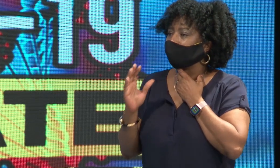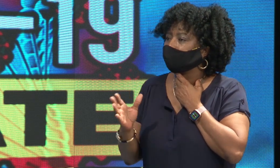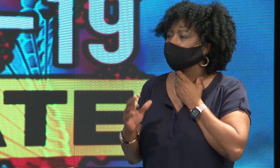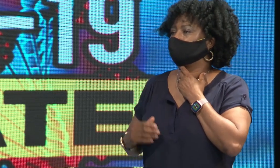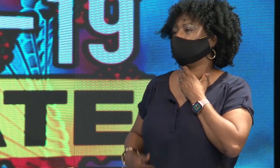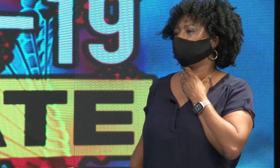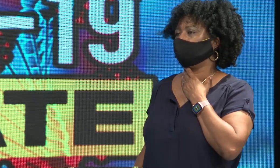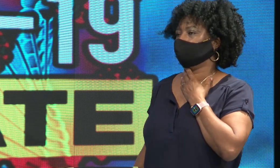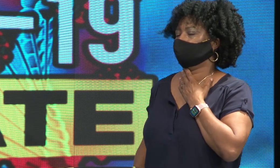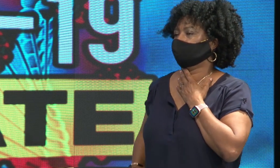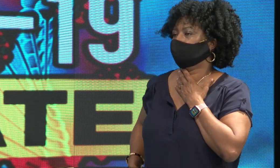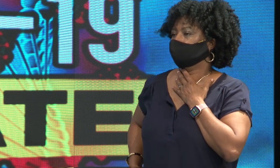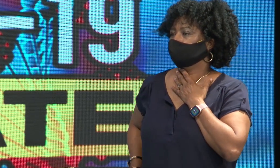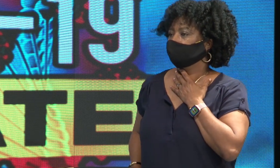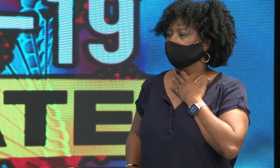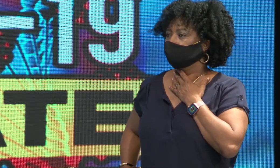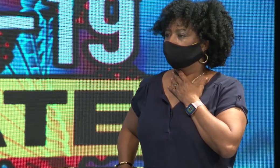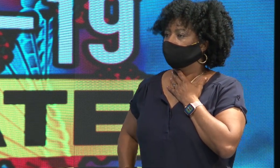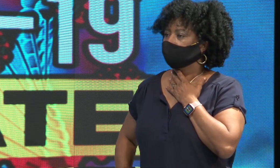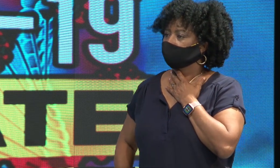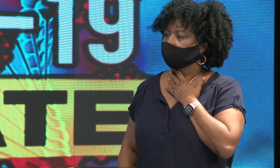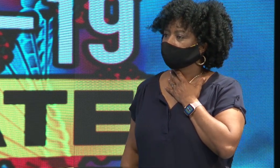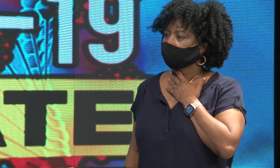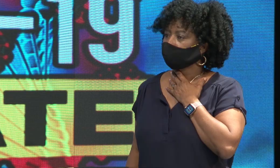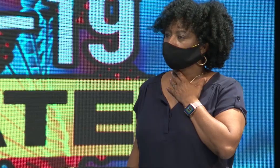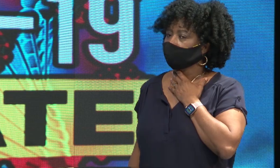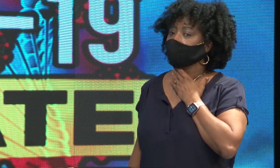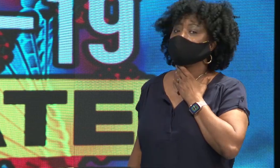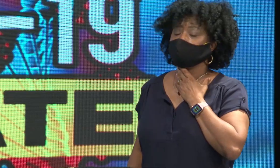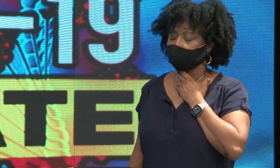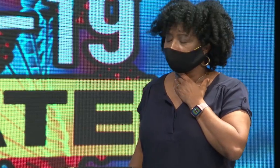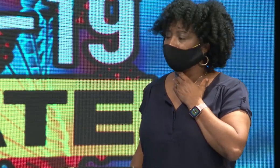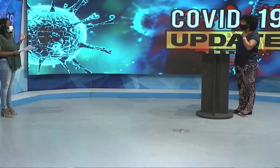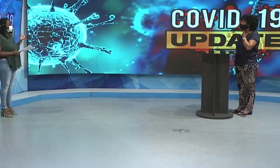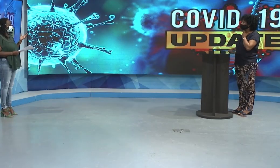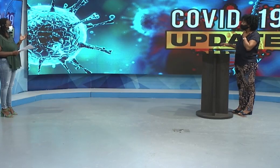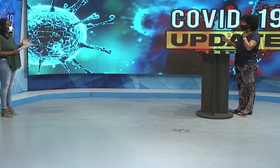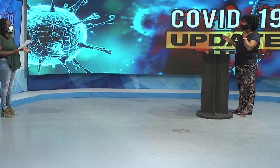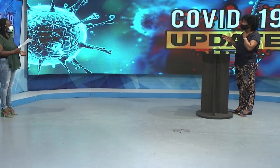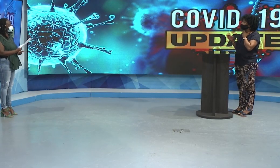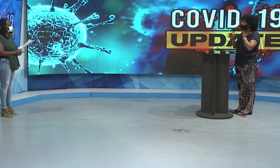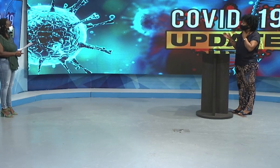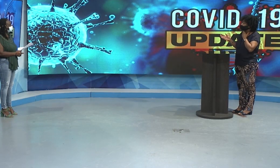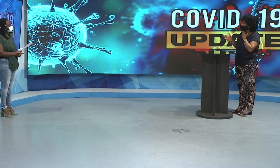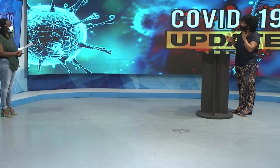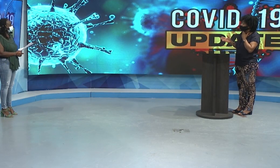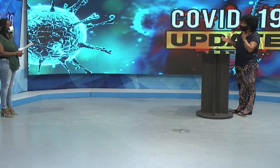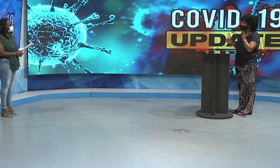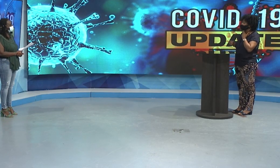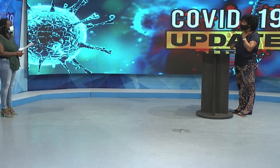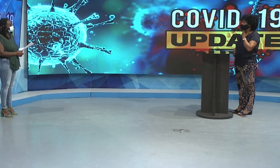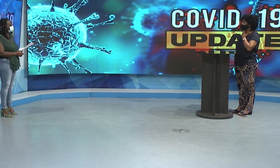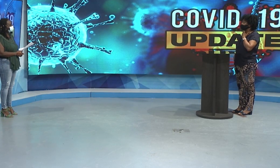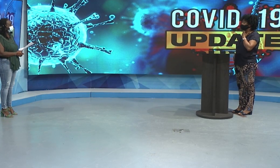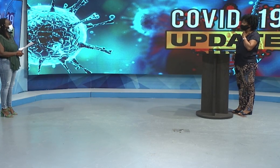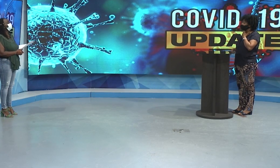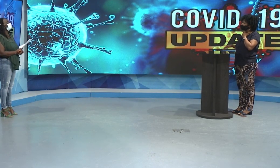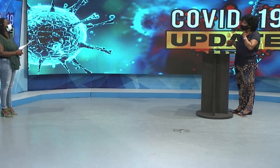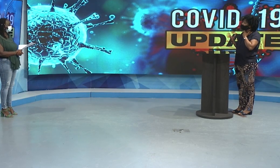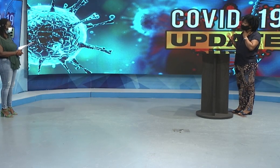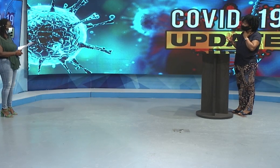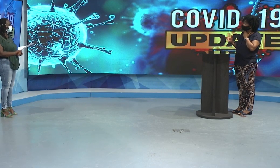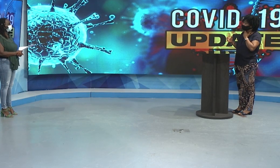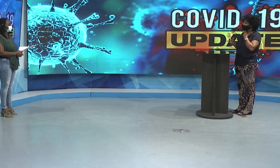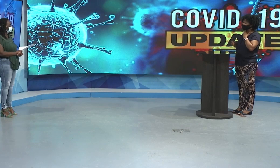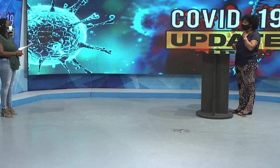er ook echt iets mee doen. Ja, ja. Want jullie gaan nu weer inzamelen, hè? Ja, we zijn eigenlijk altijd bezig geweest met inzamelen,